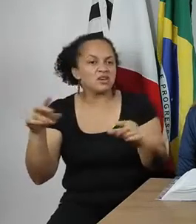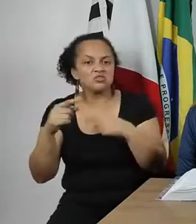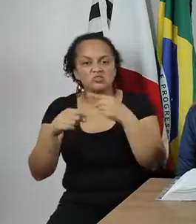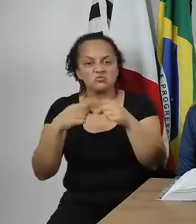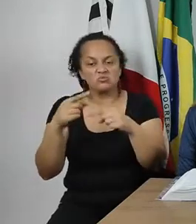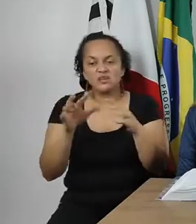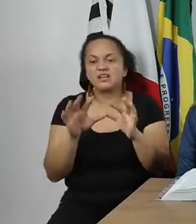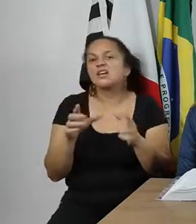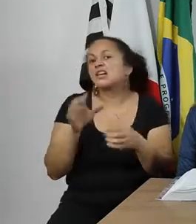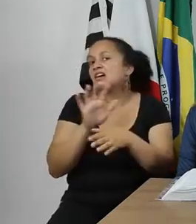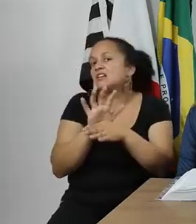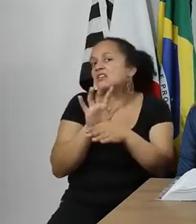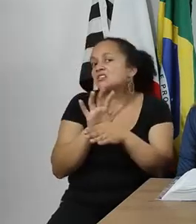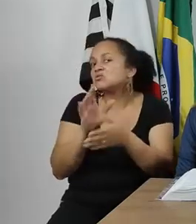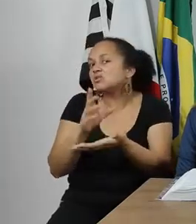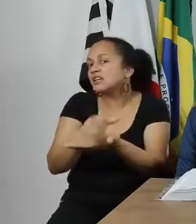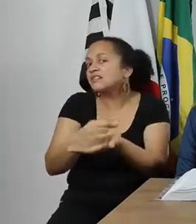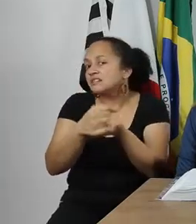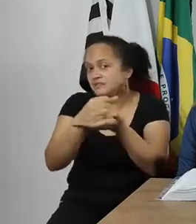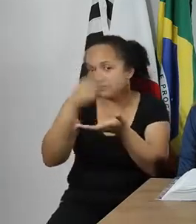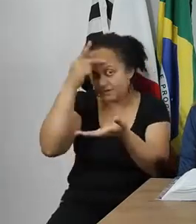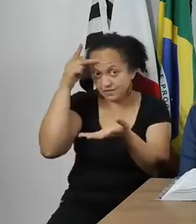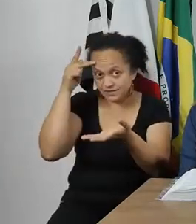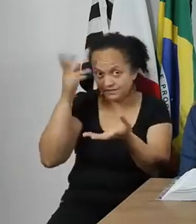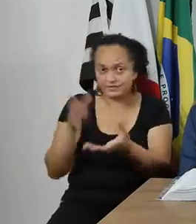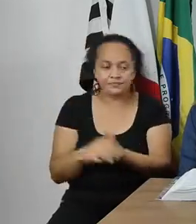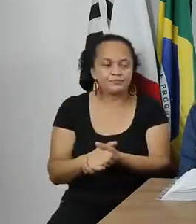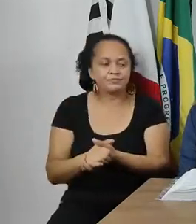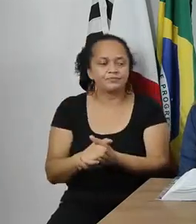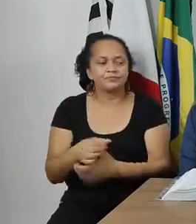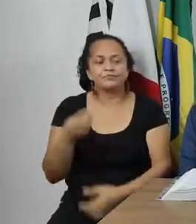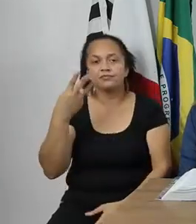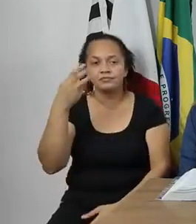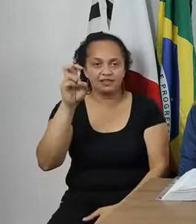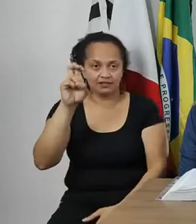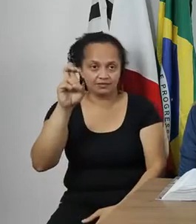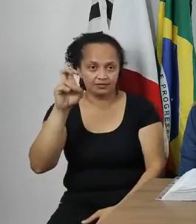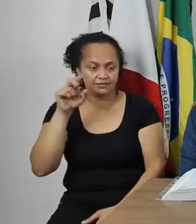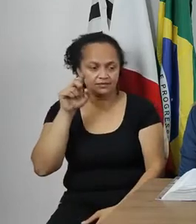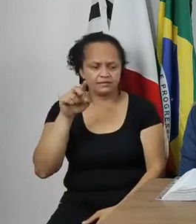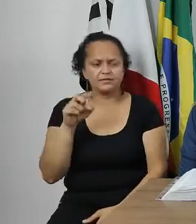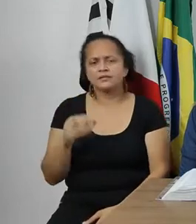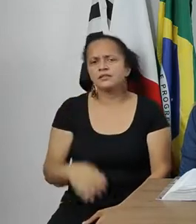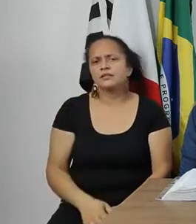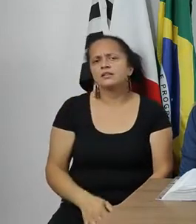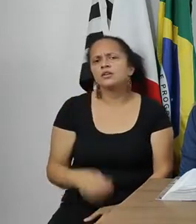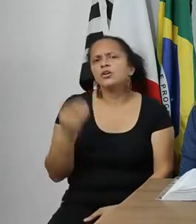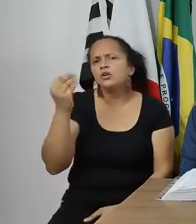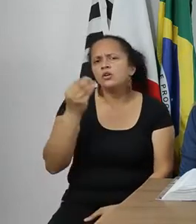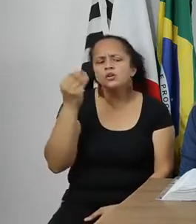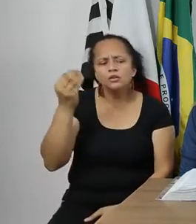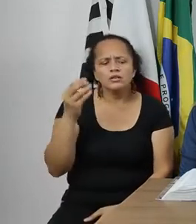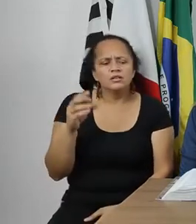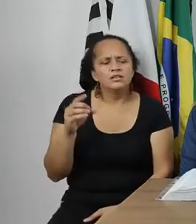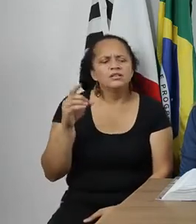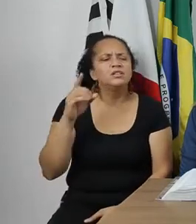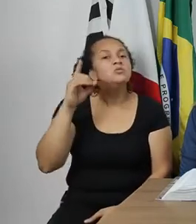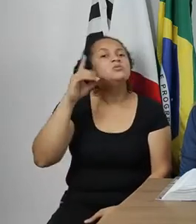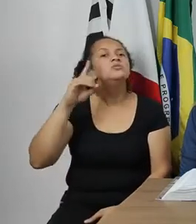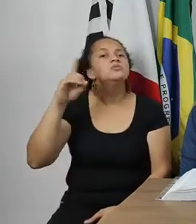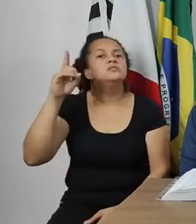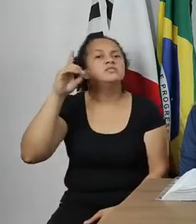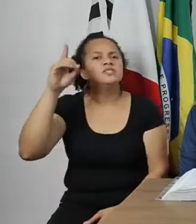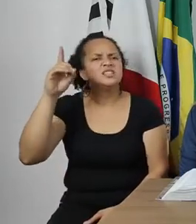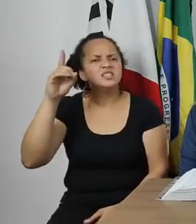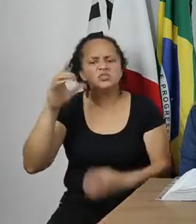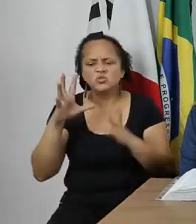Agora no versículo 35. Quando foi que os deuses de todos esses países salvaram do nosso